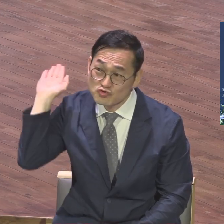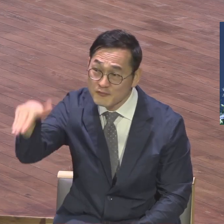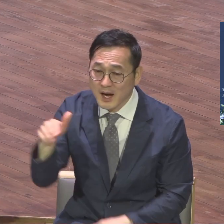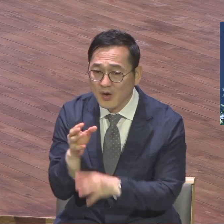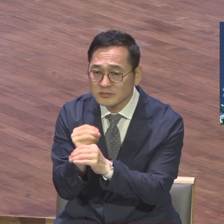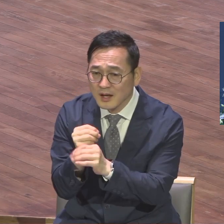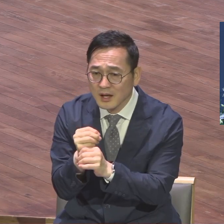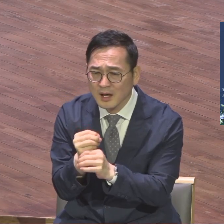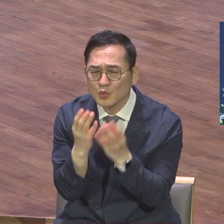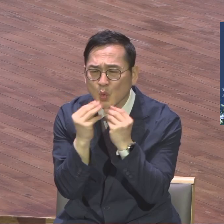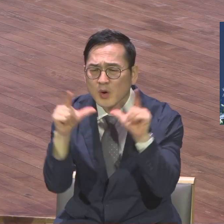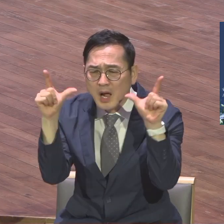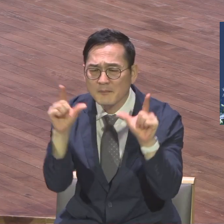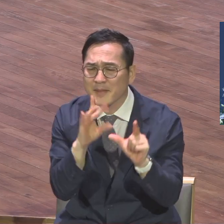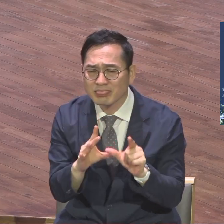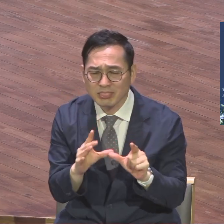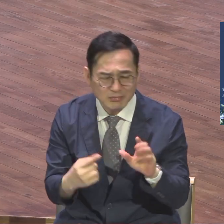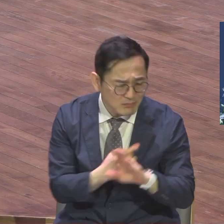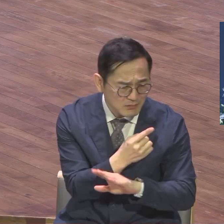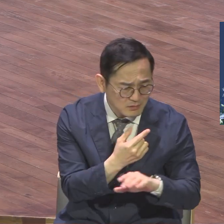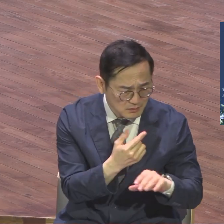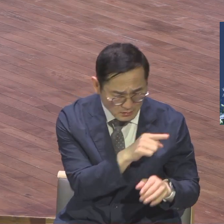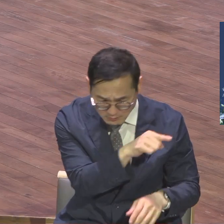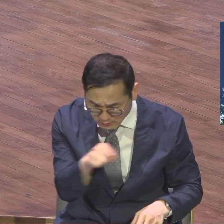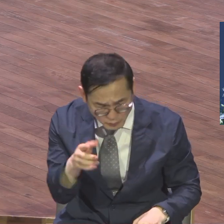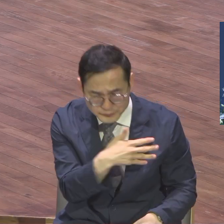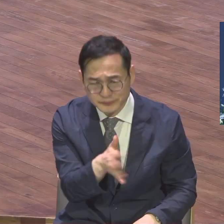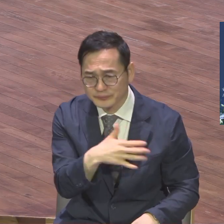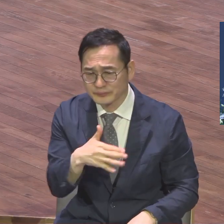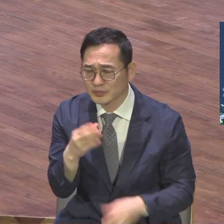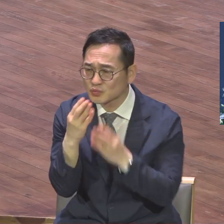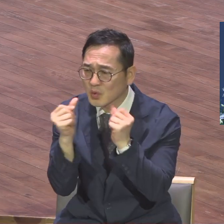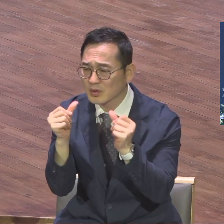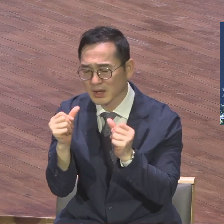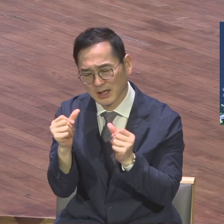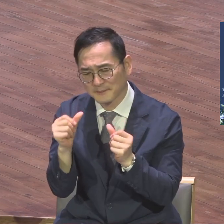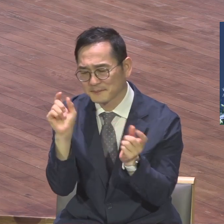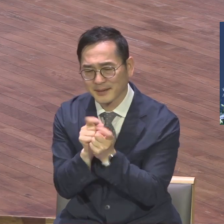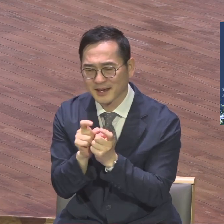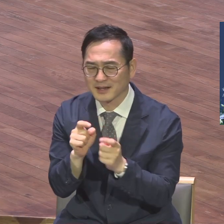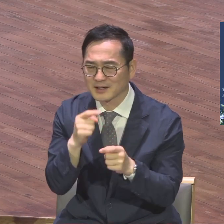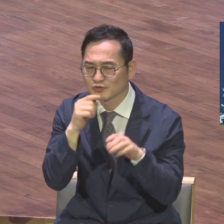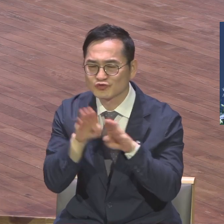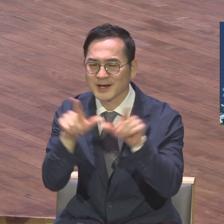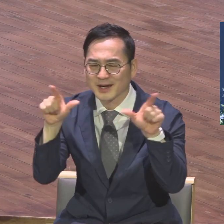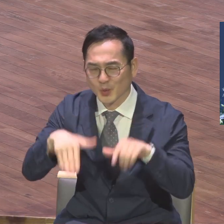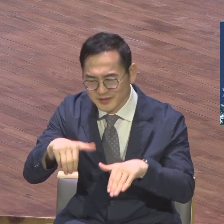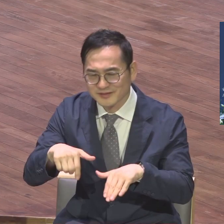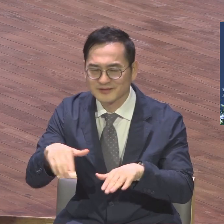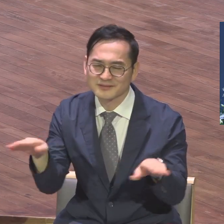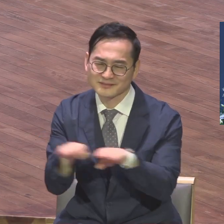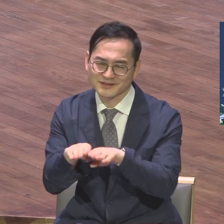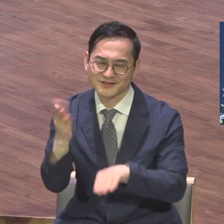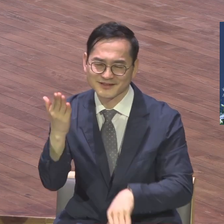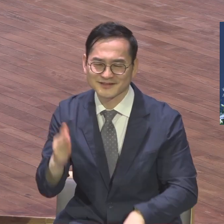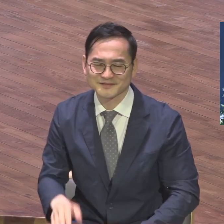출발이 토요일이 되니까 토요일이 되다 보니까 할 수 없이 이렇게 오늘 부득이 녹화 설교를 하게